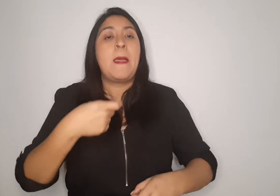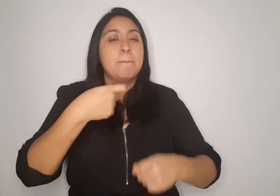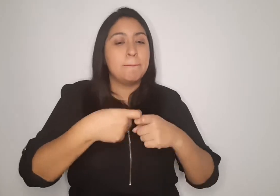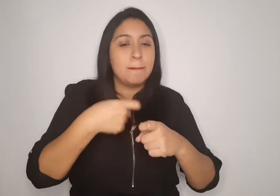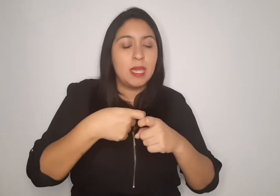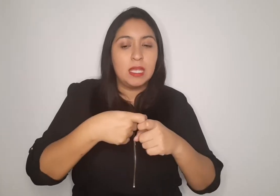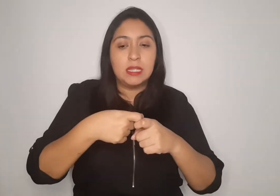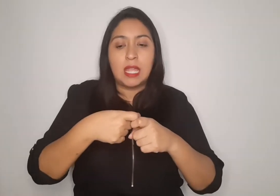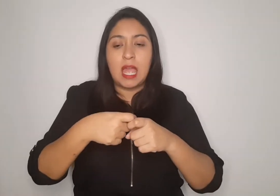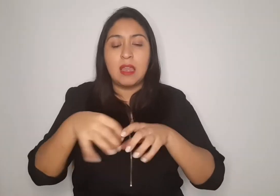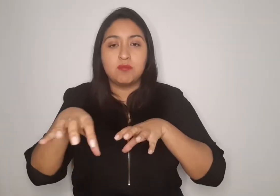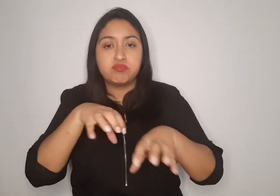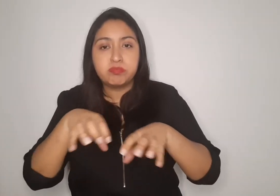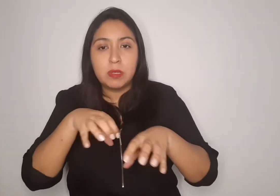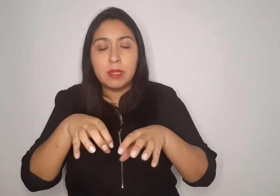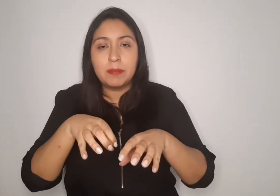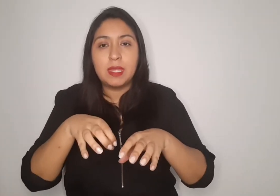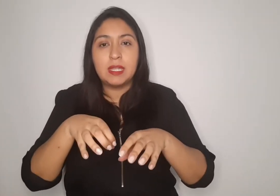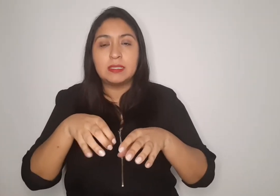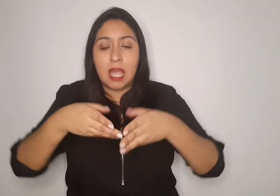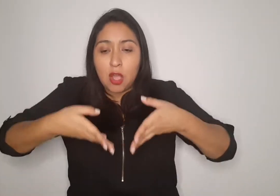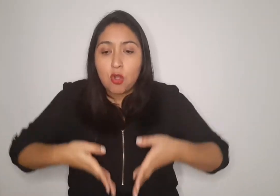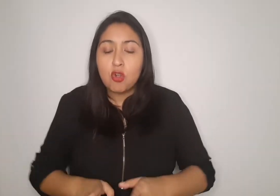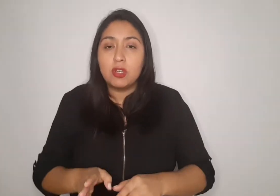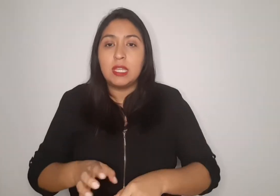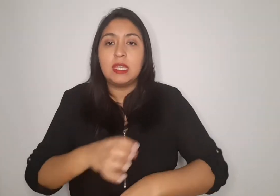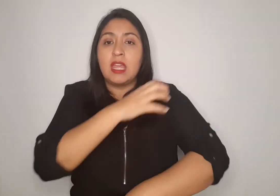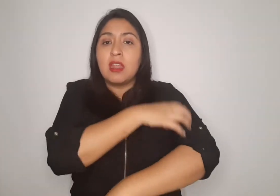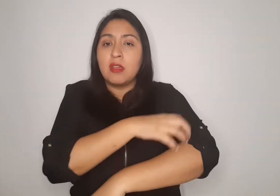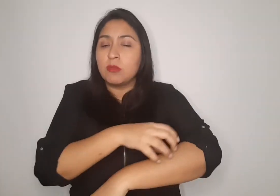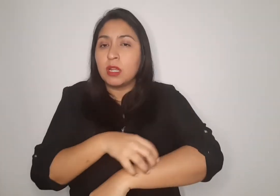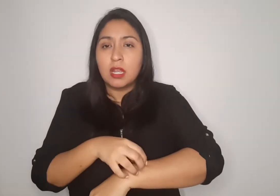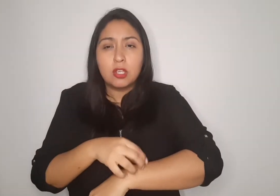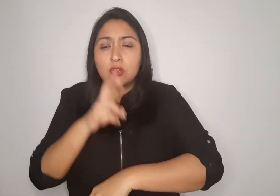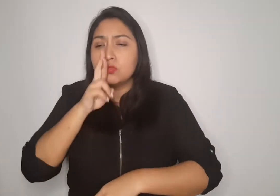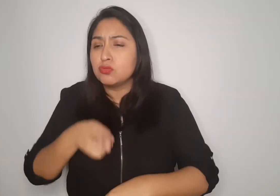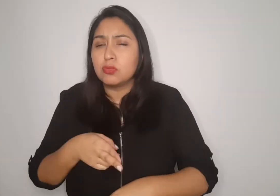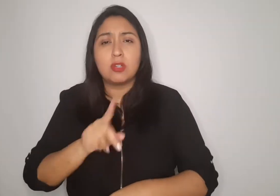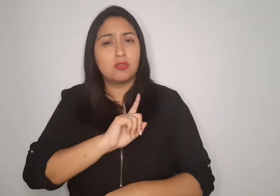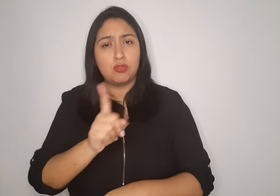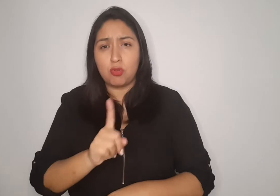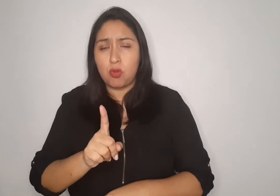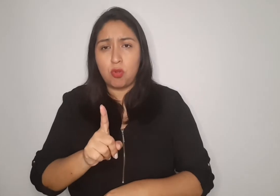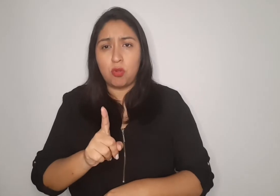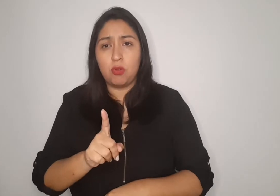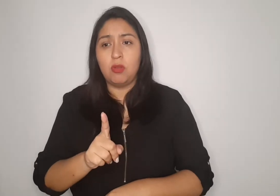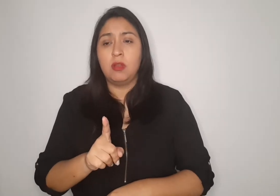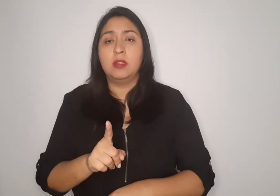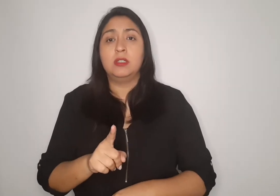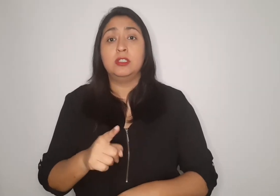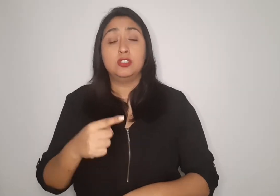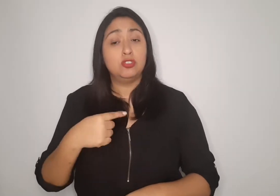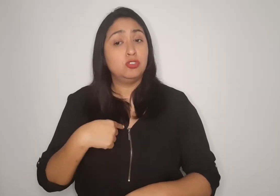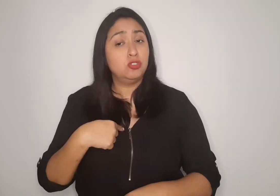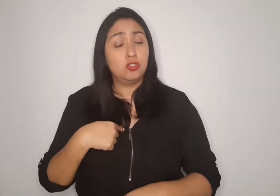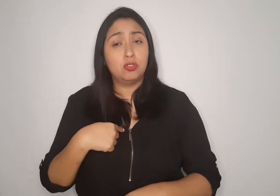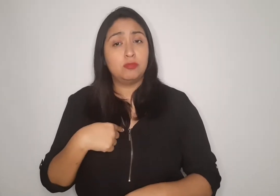de plata proviene de tal región o tal lugar del país del sur mapuche, sino que una que yo dije no pongamos nada de